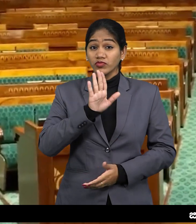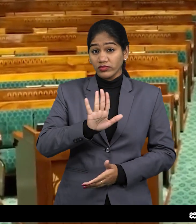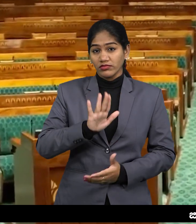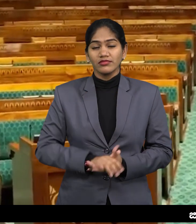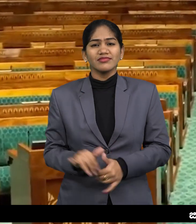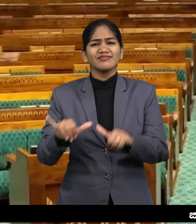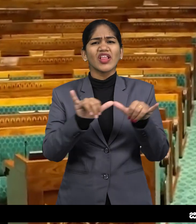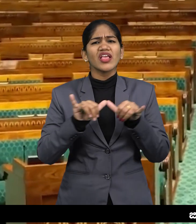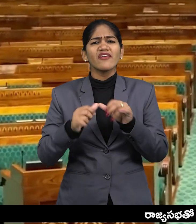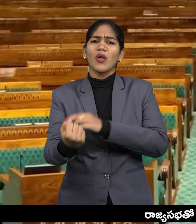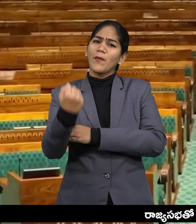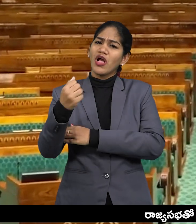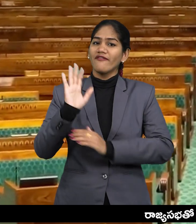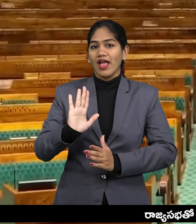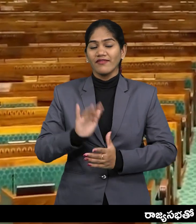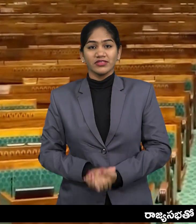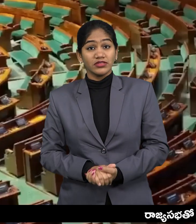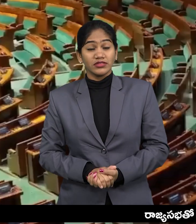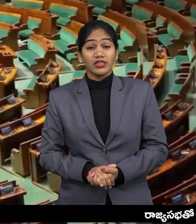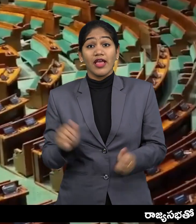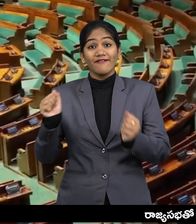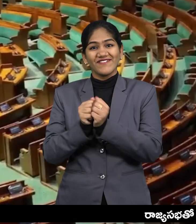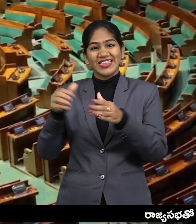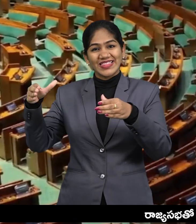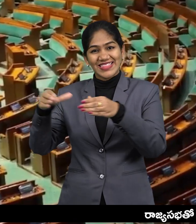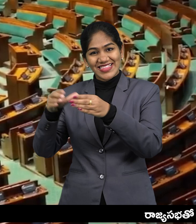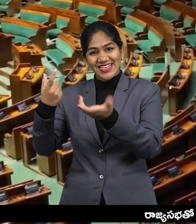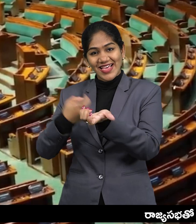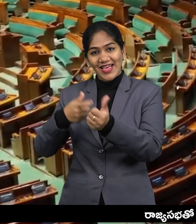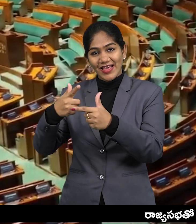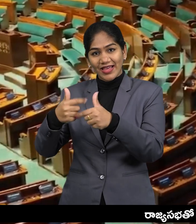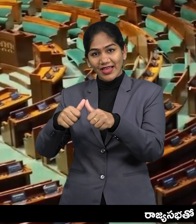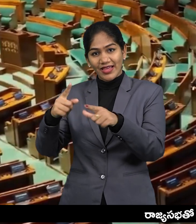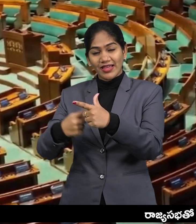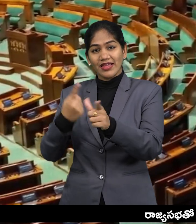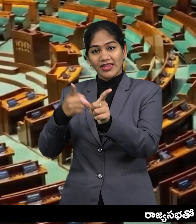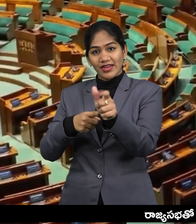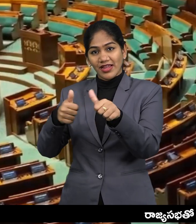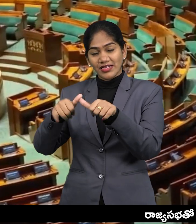బిల్లులను ఆమోదించటంలో రాజ్యసభతో సమానమైన అధికారం కూడా ఉంది.